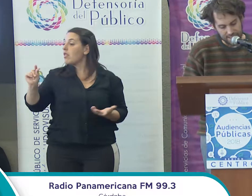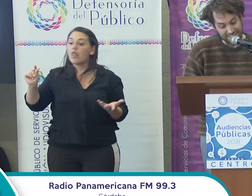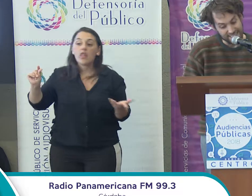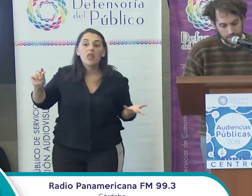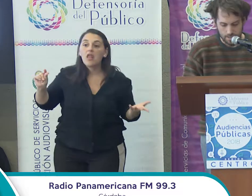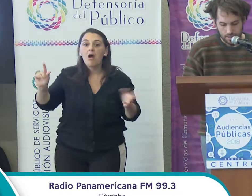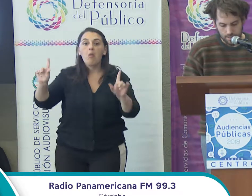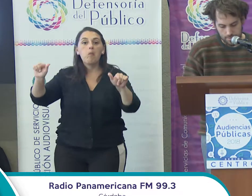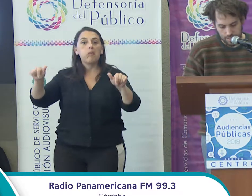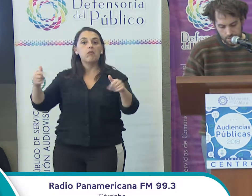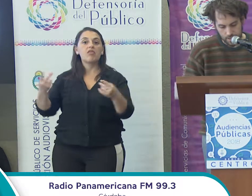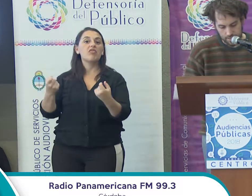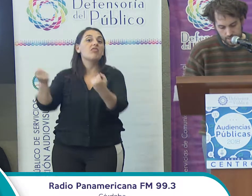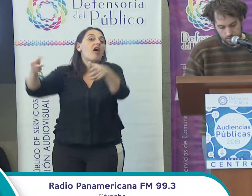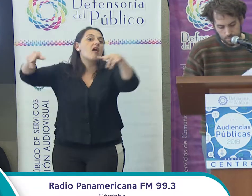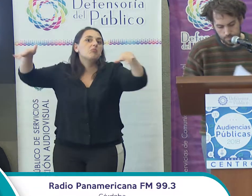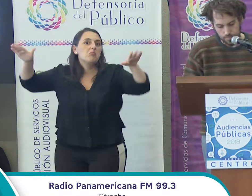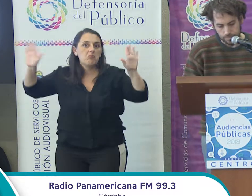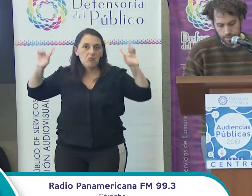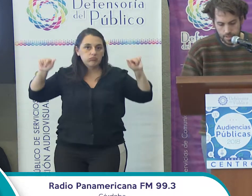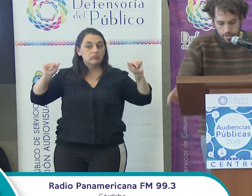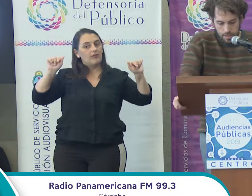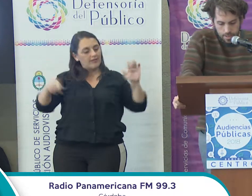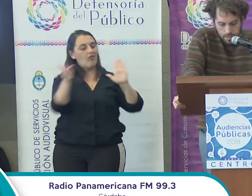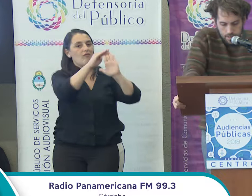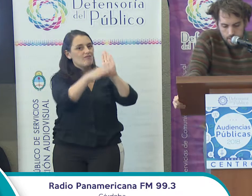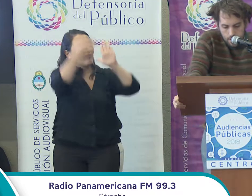también hay que también hay que regularizar eso